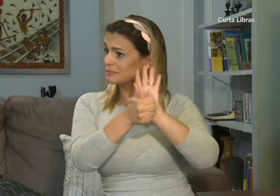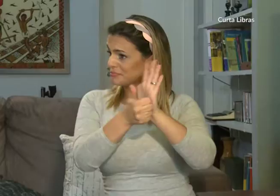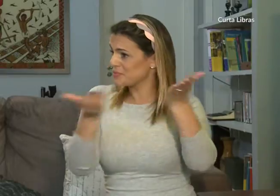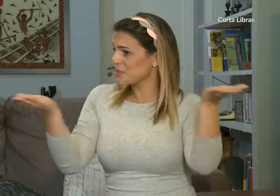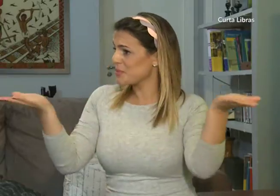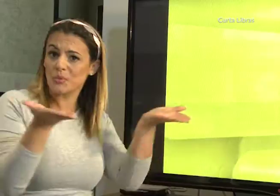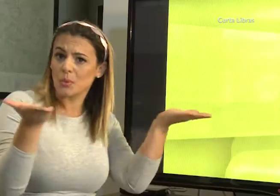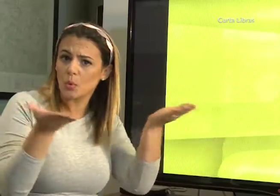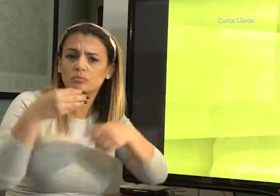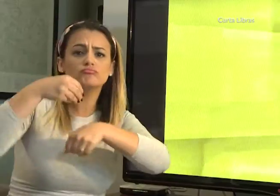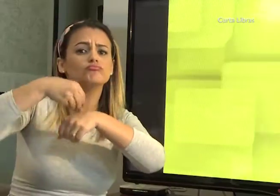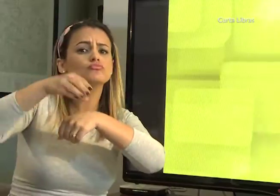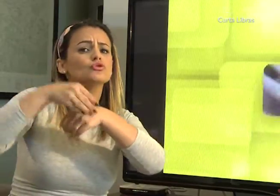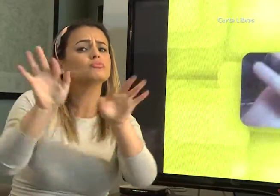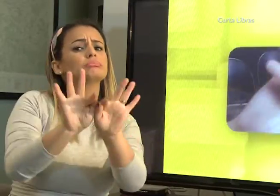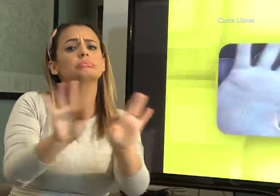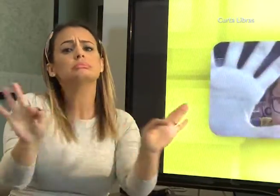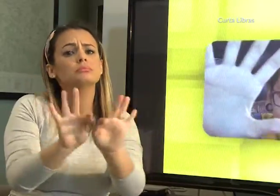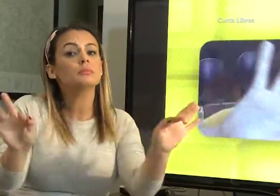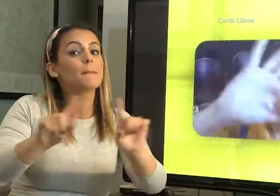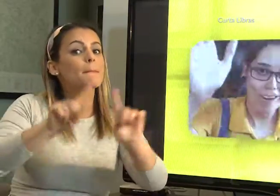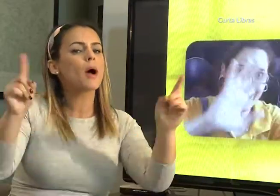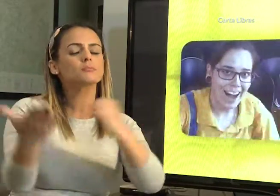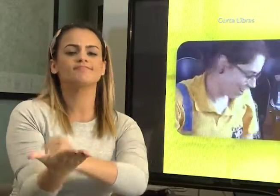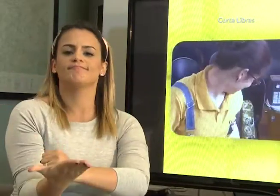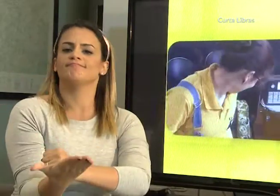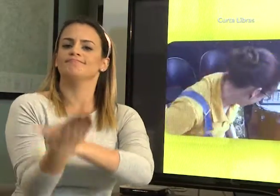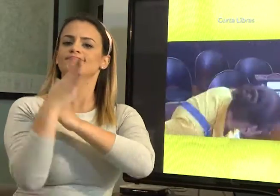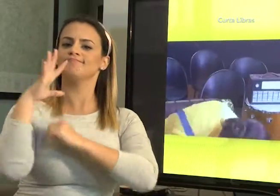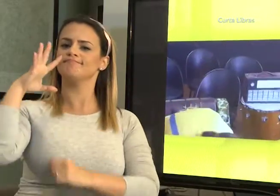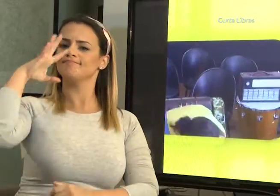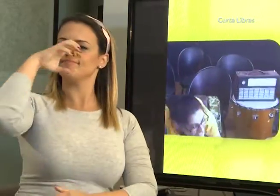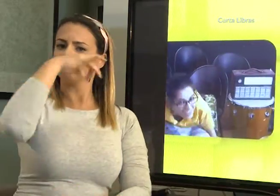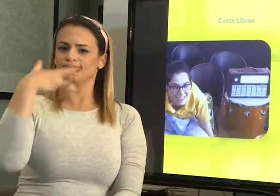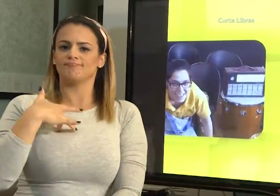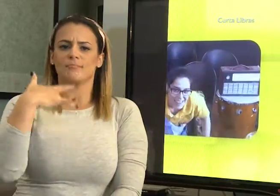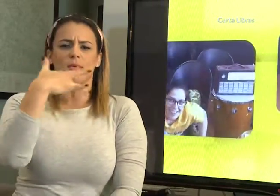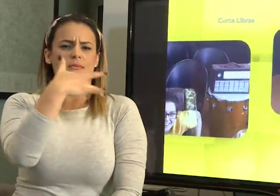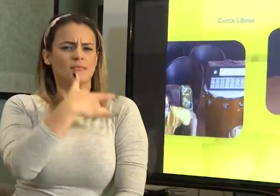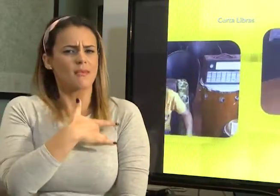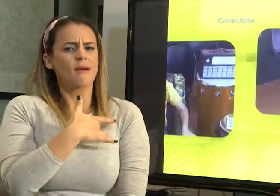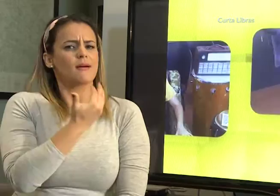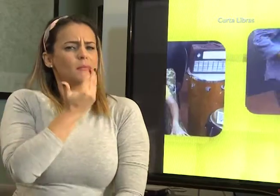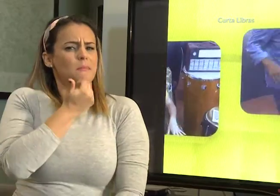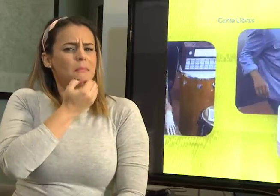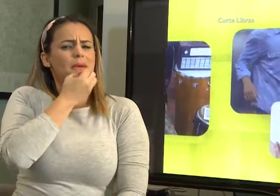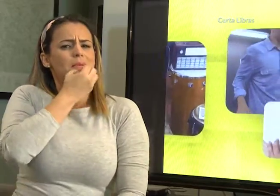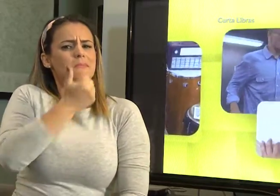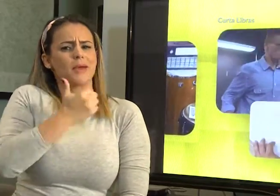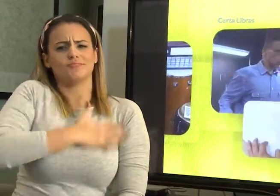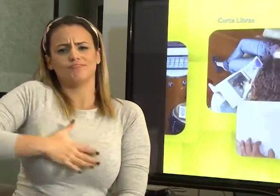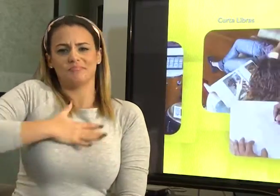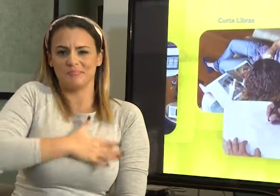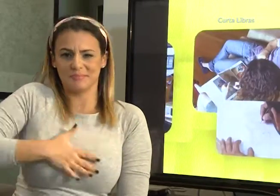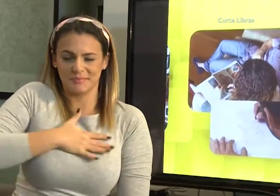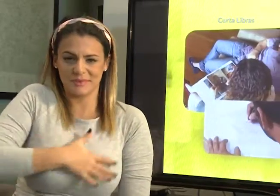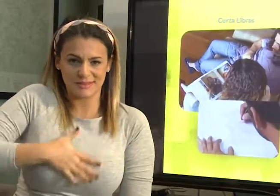São dicas simples, mas que nos ajudam a manter hábitos saudáveis, principalmente na alimentação e bem-estar. Na